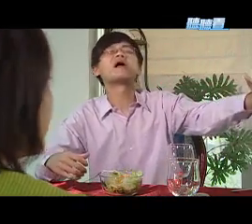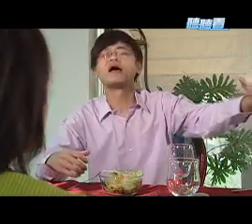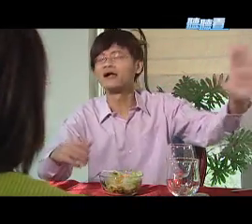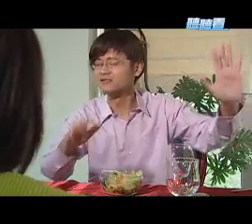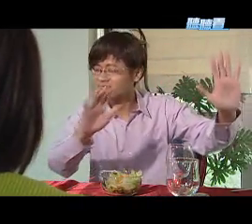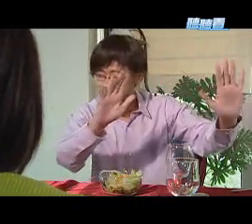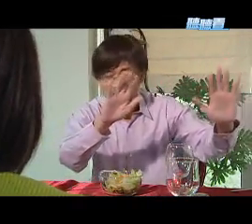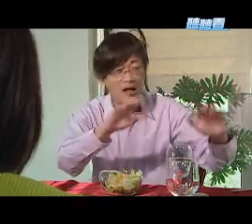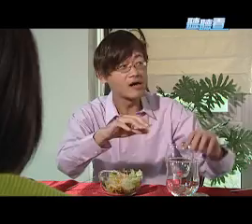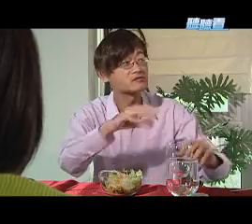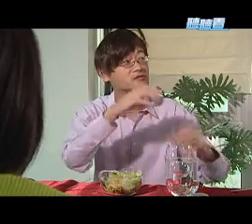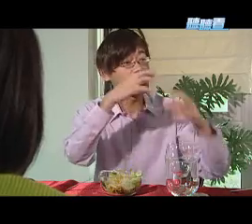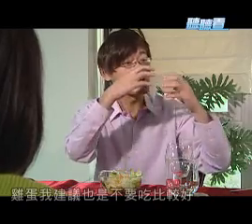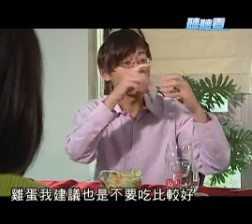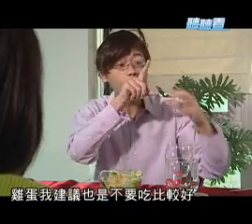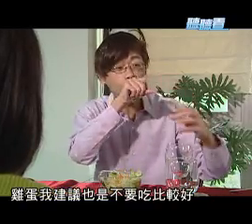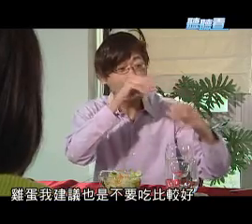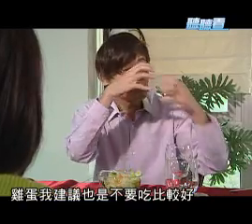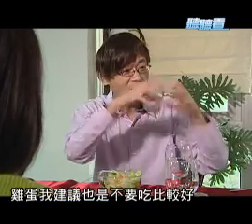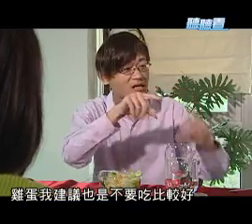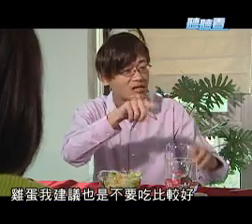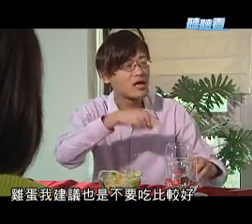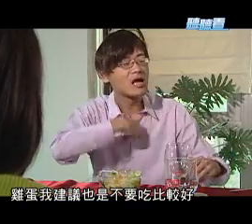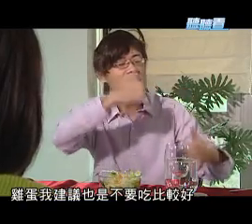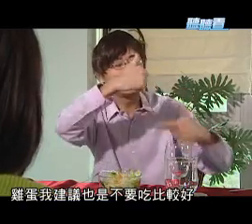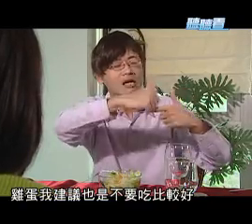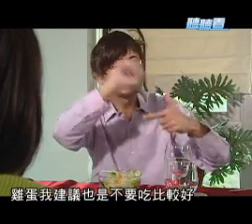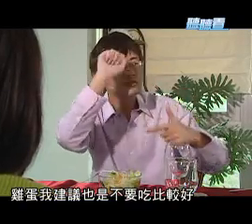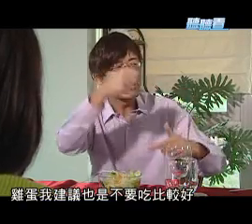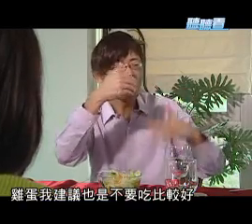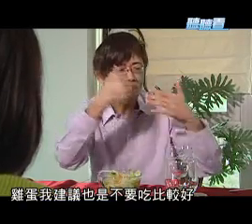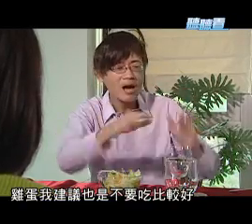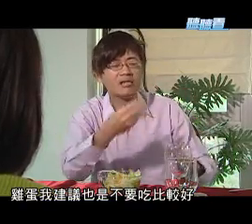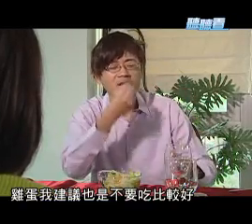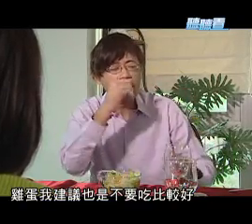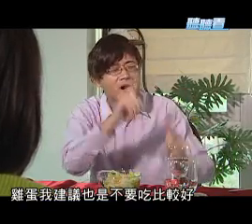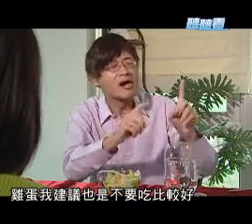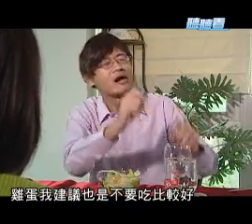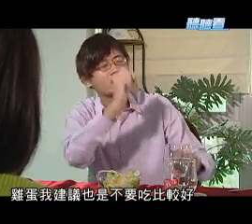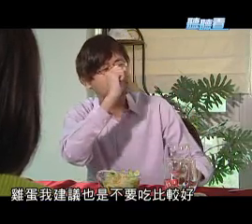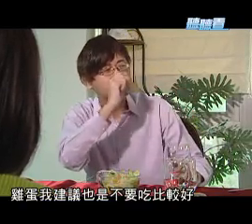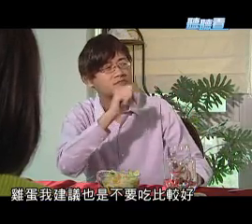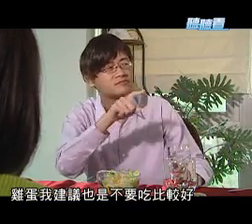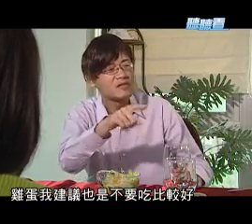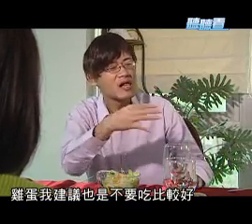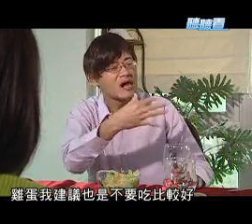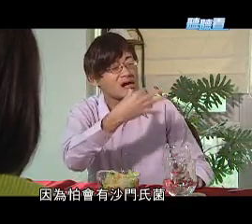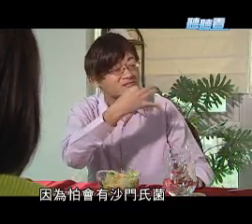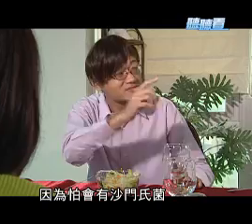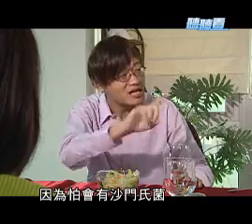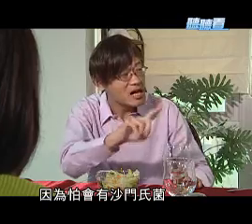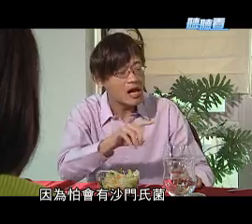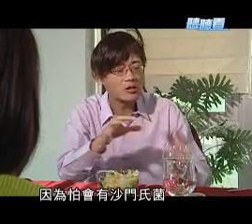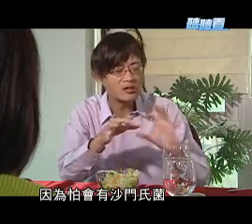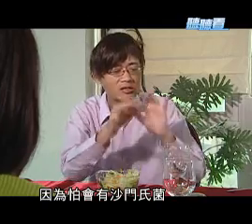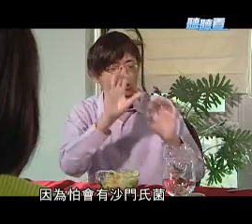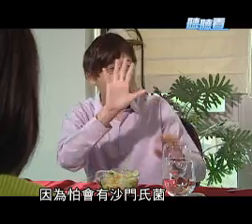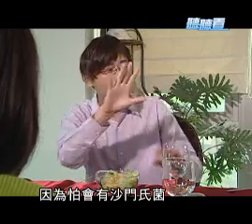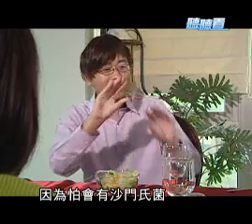哎鸡蛋啊我建议也是不要吃比较好嗯因为呢怕